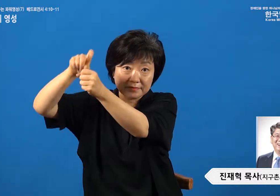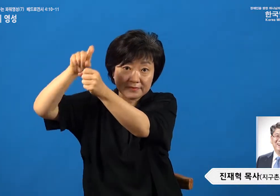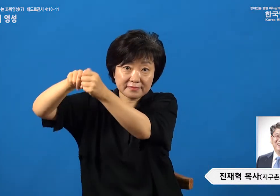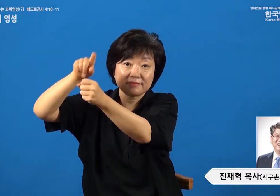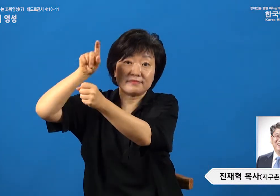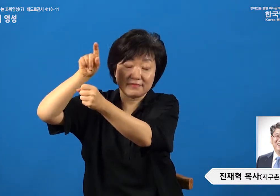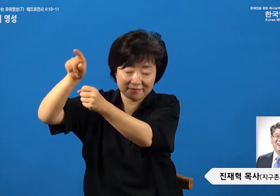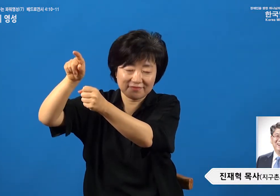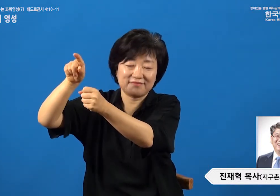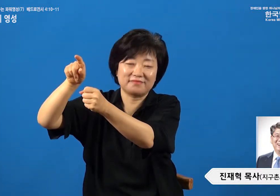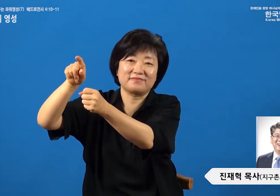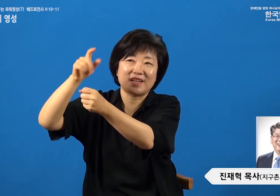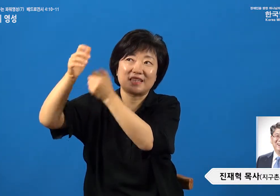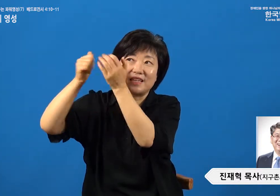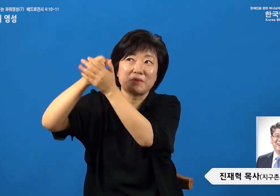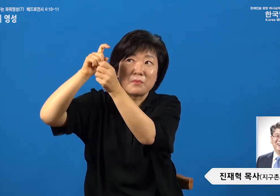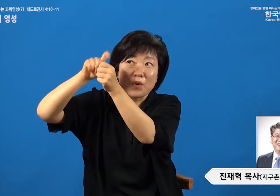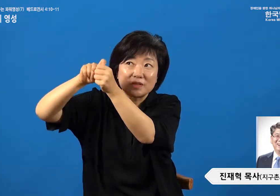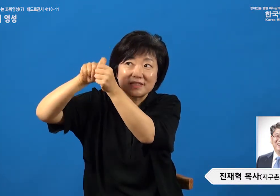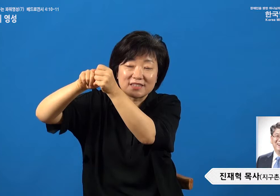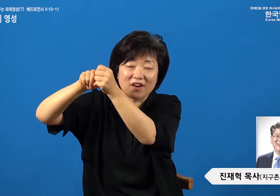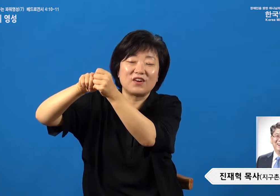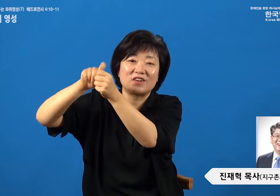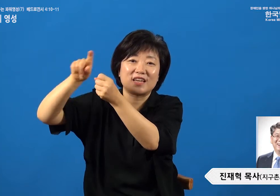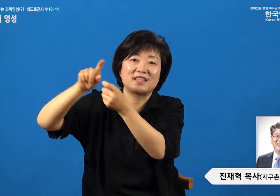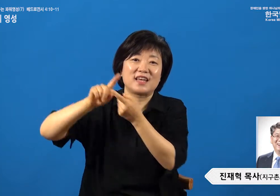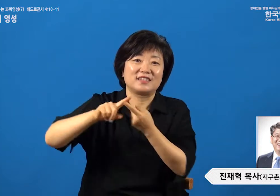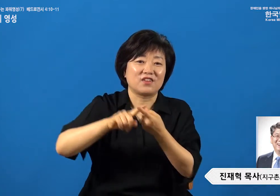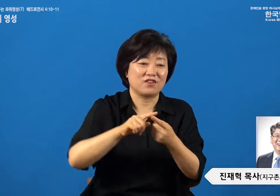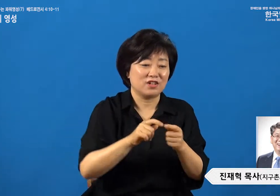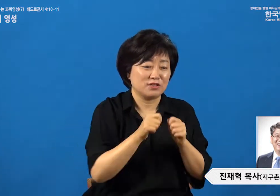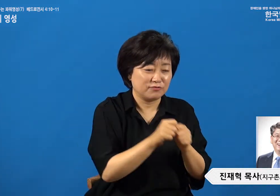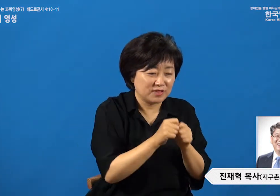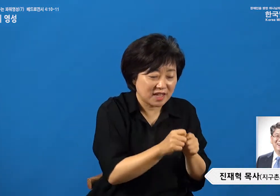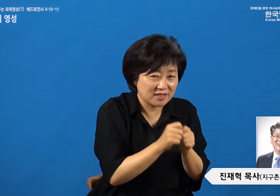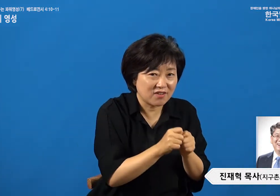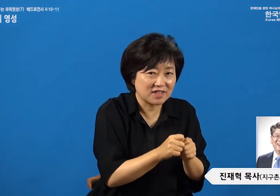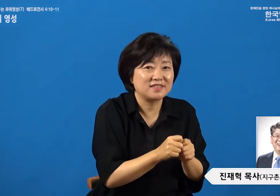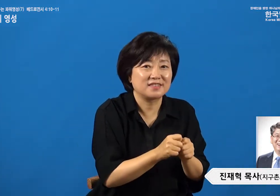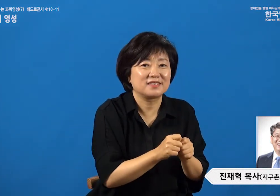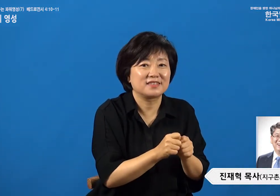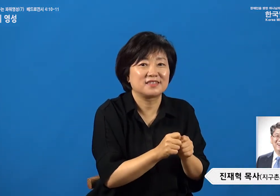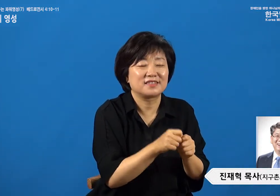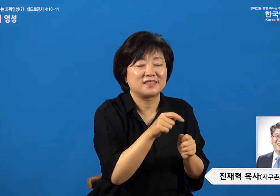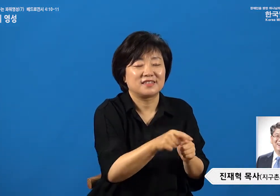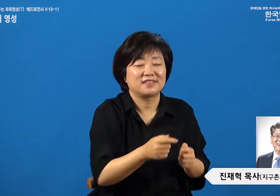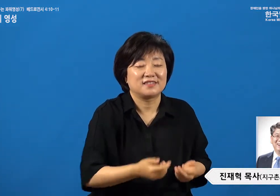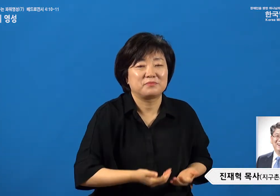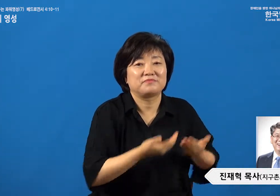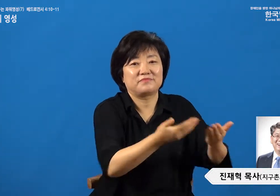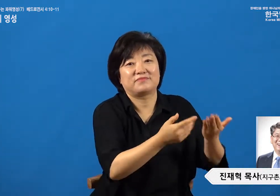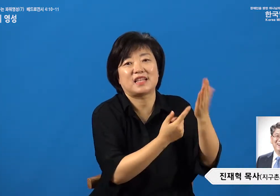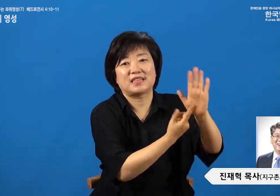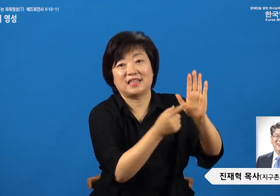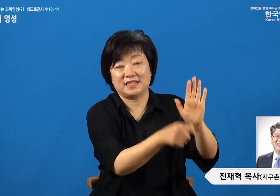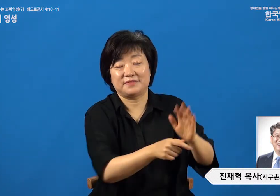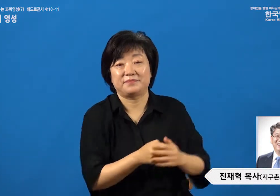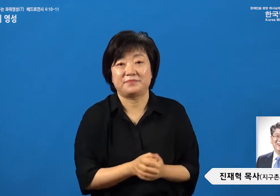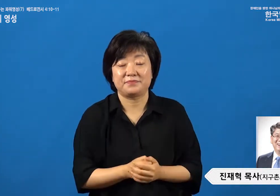목적의 구체적인 부르심입니다. 10절은 우리에게 말씀합니다.